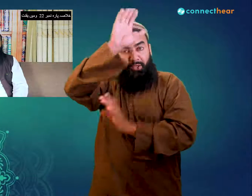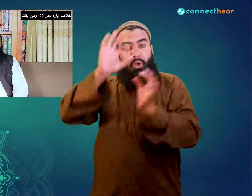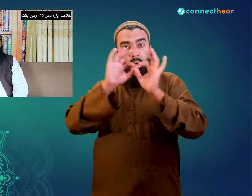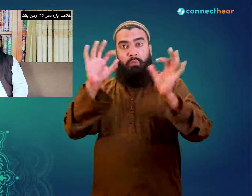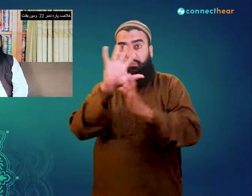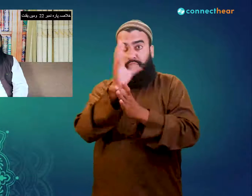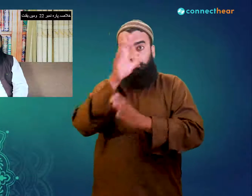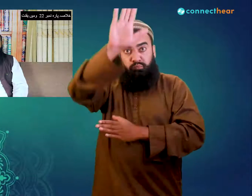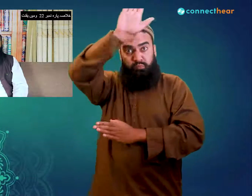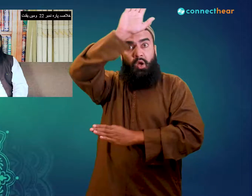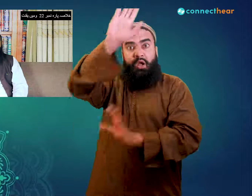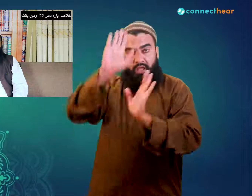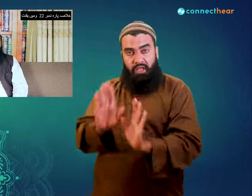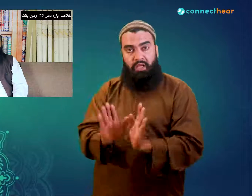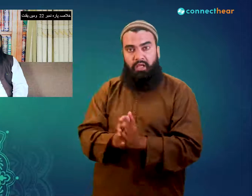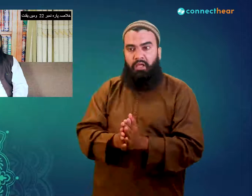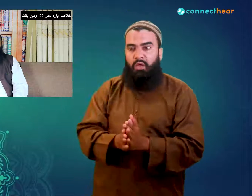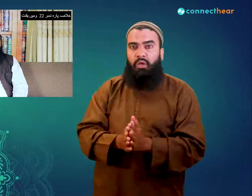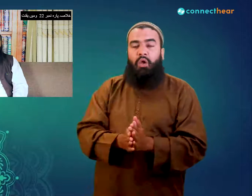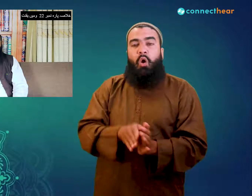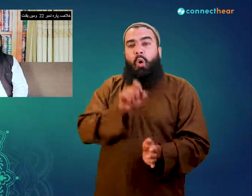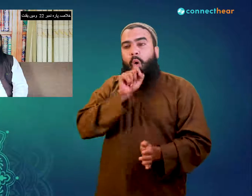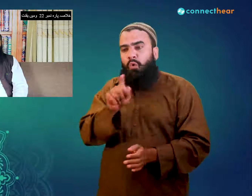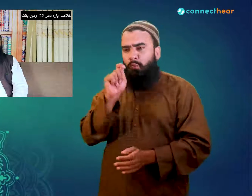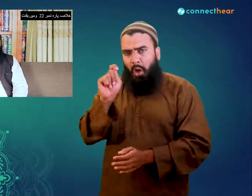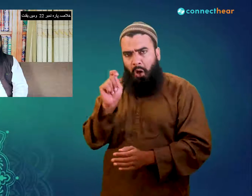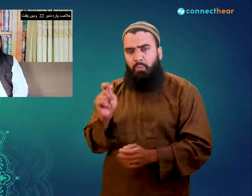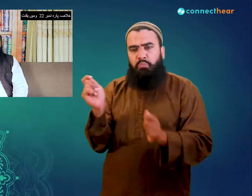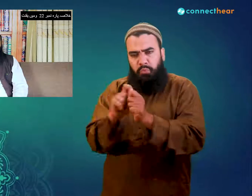اس سے استدلال یہ فرمایا گیا کہ جب یہ